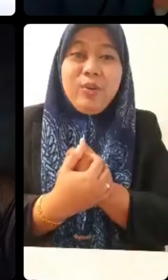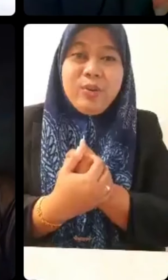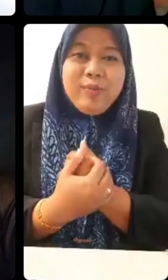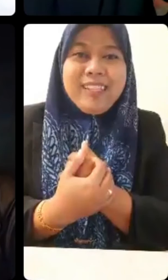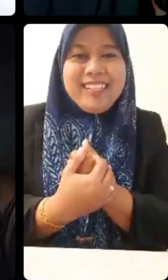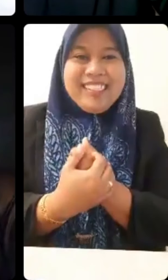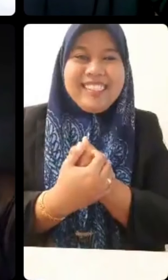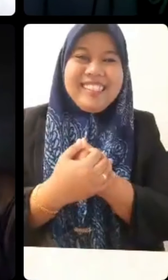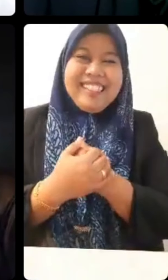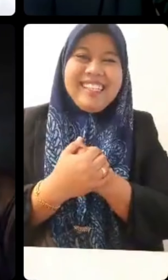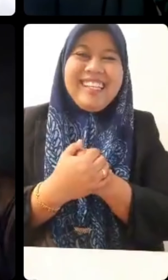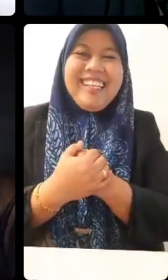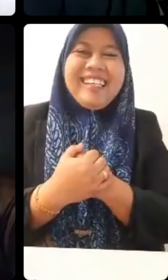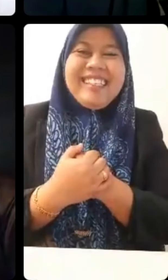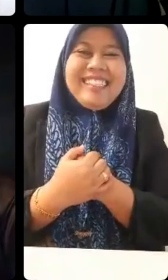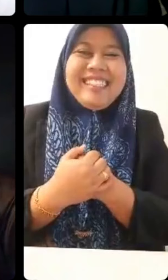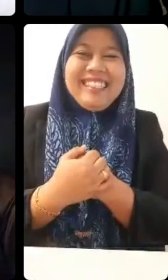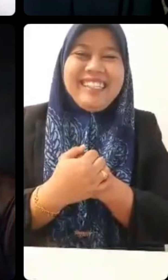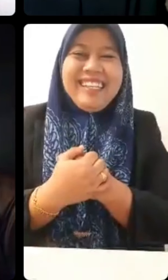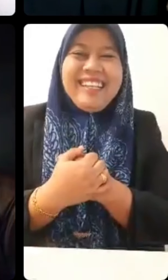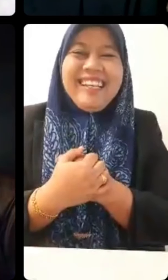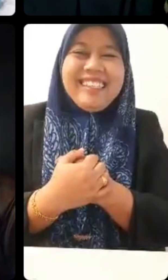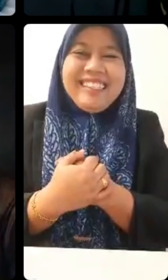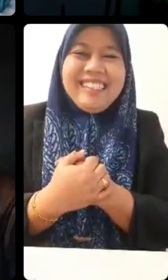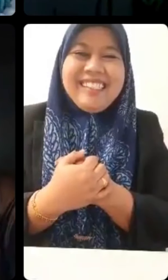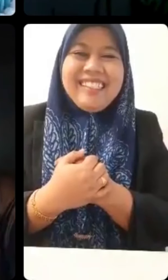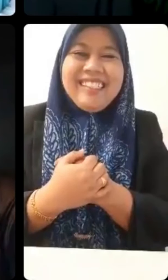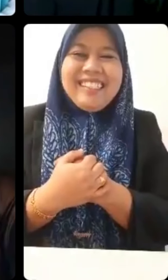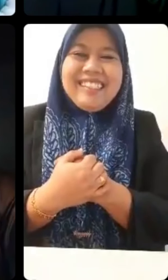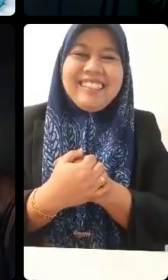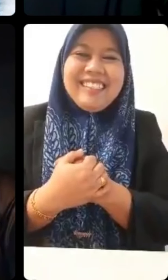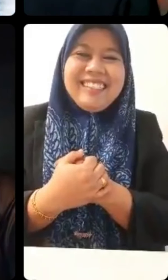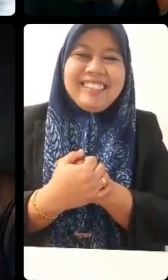Selagi hidup. Bagus.